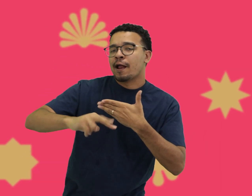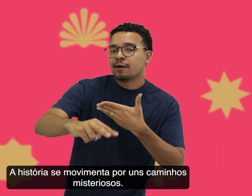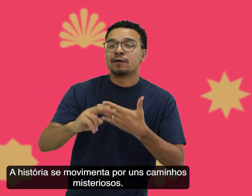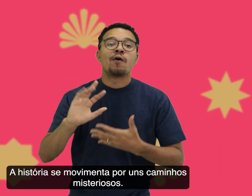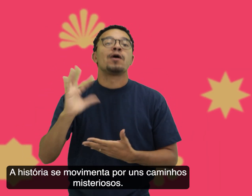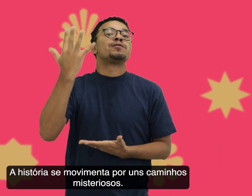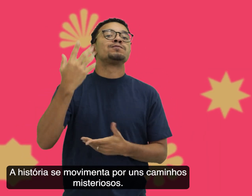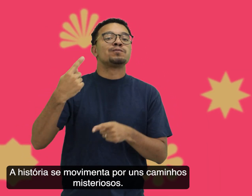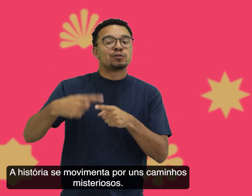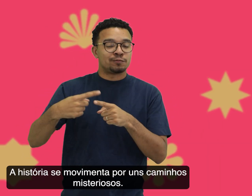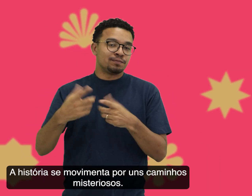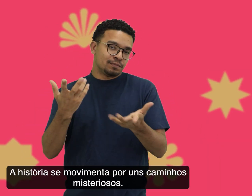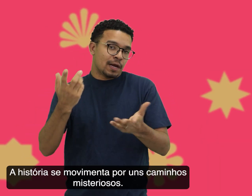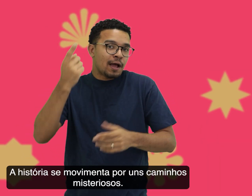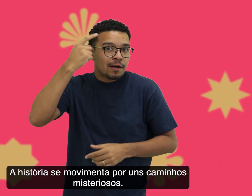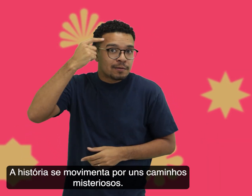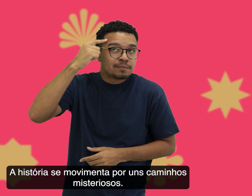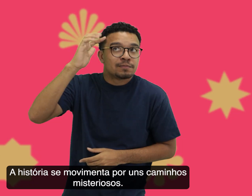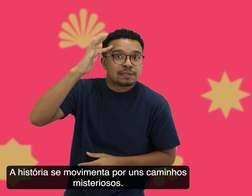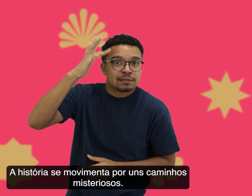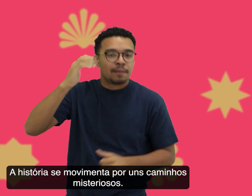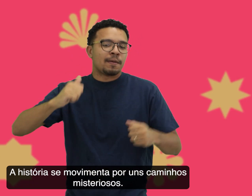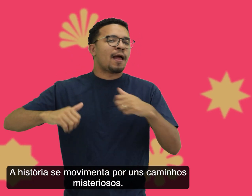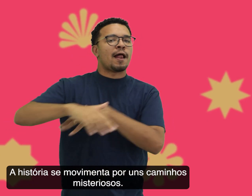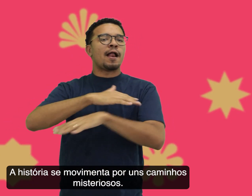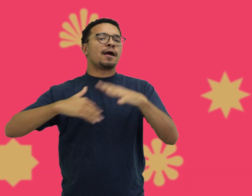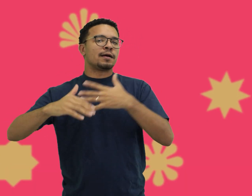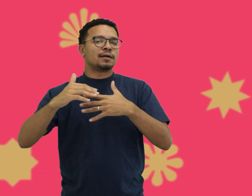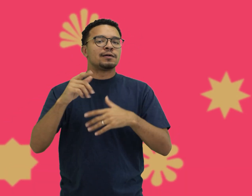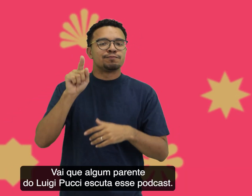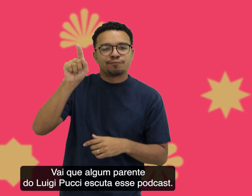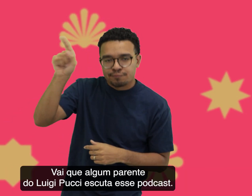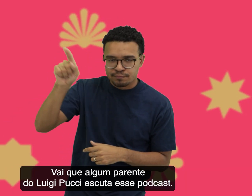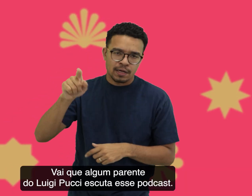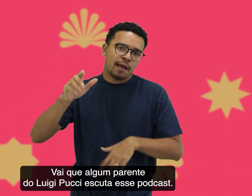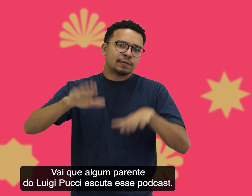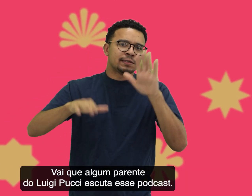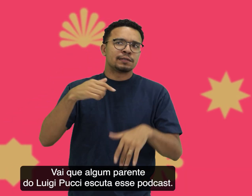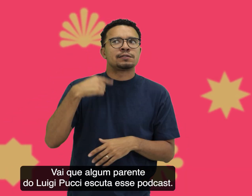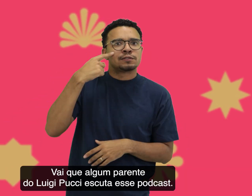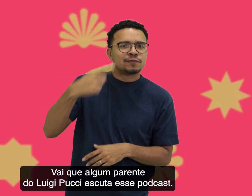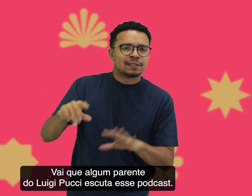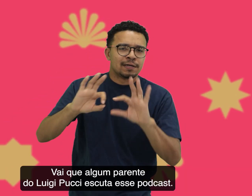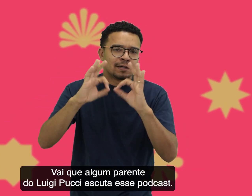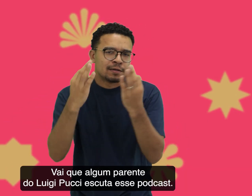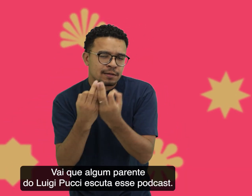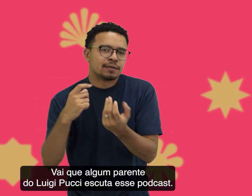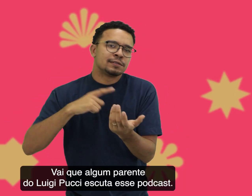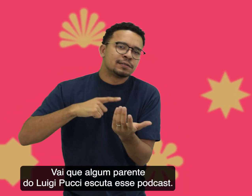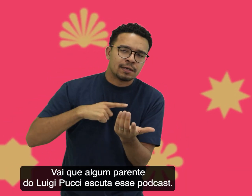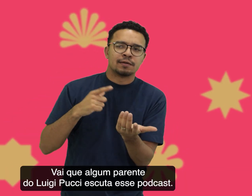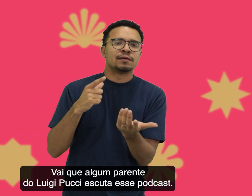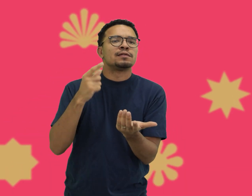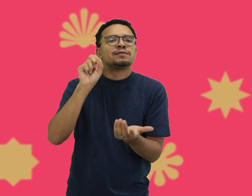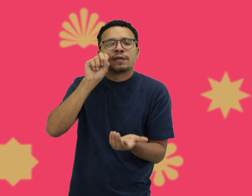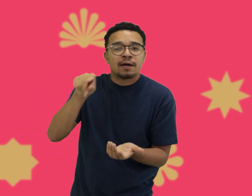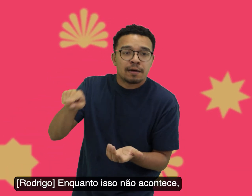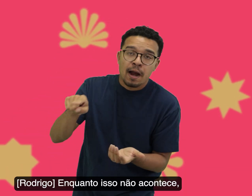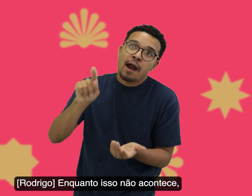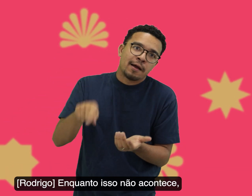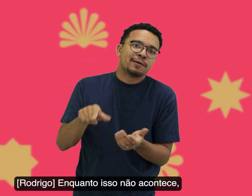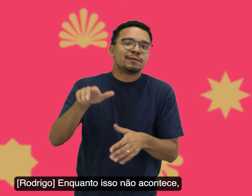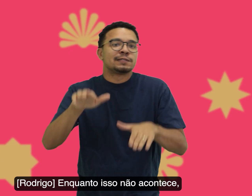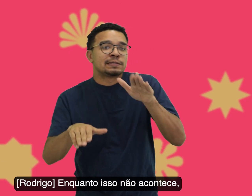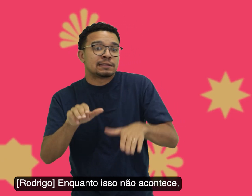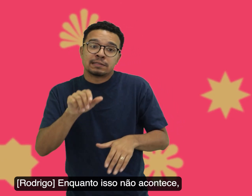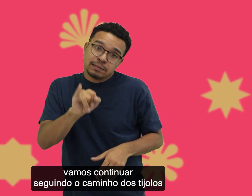acaso também, né? A história se movimenta por uns caminhos misteriosos. Vai que algum parente do Luiz Pucci escuta esse